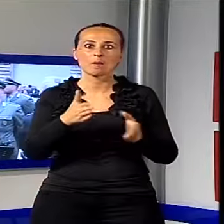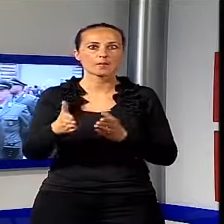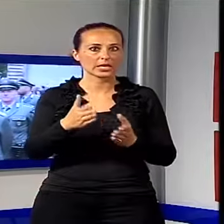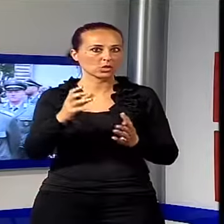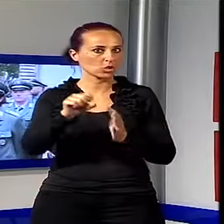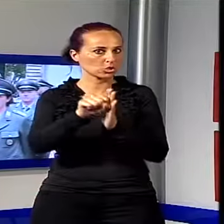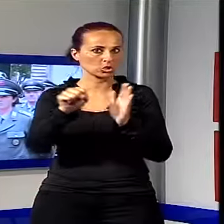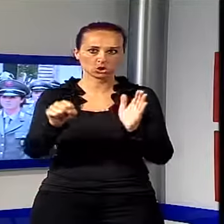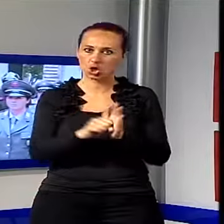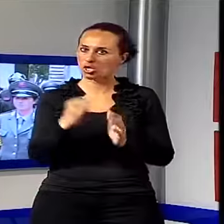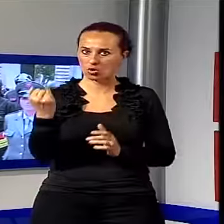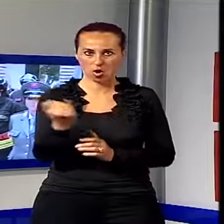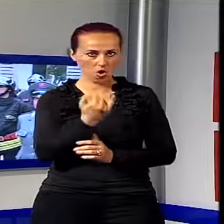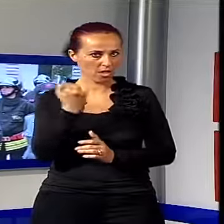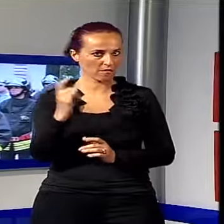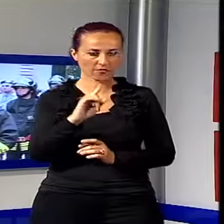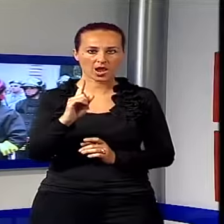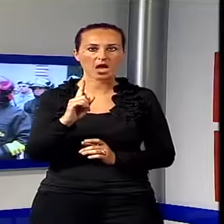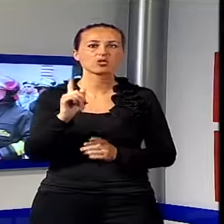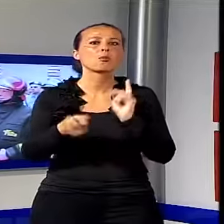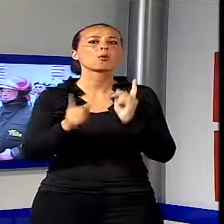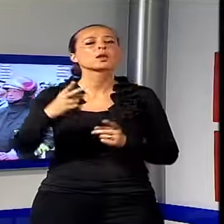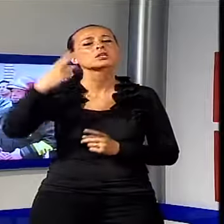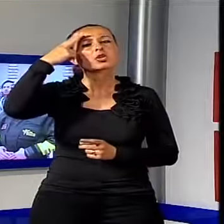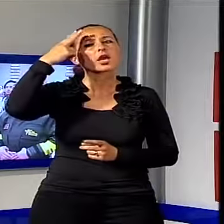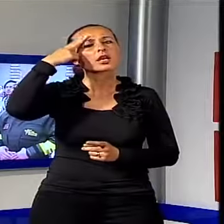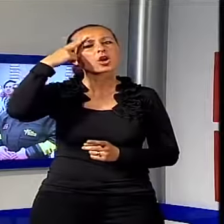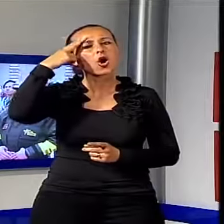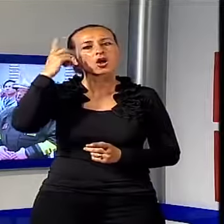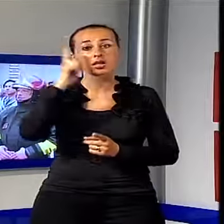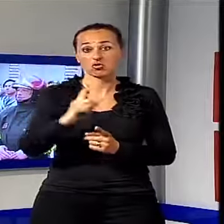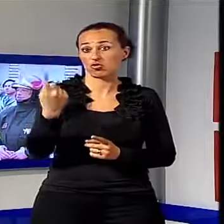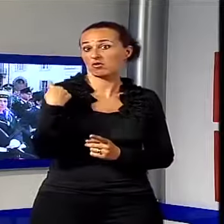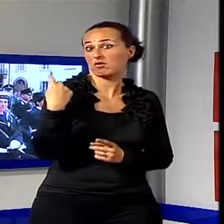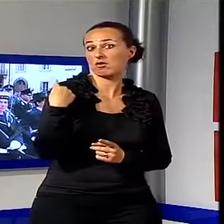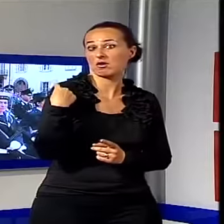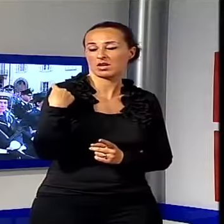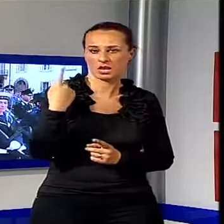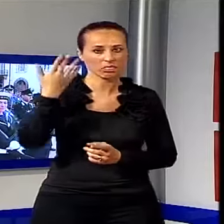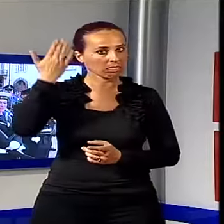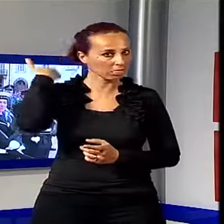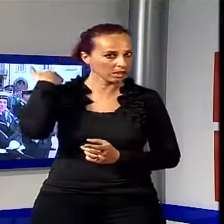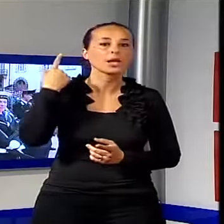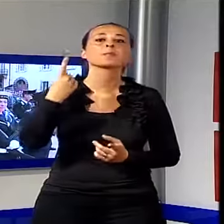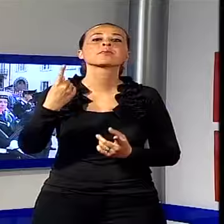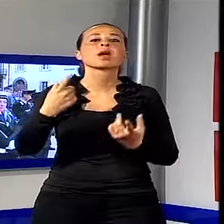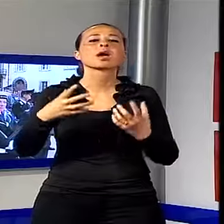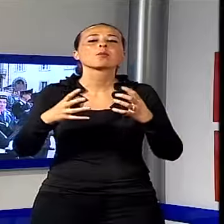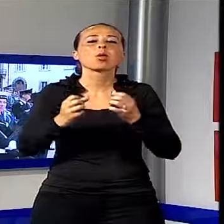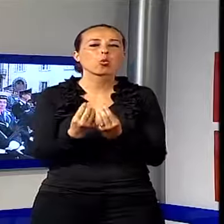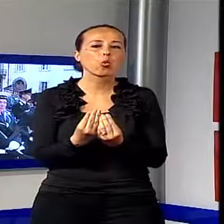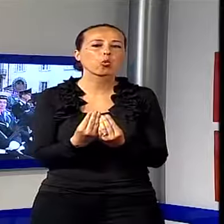ricorda quei giorni e cerca di restare unita per uscire da questo momento. È stato, come da tradizione, cortile degli